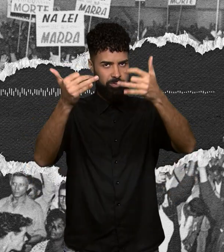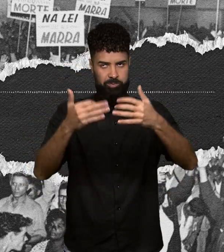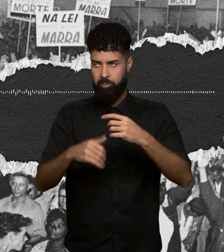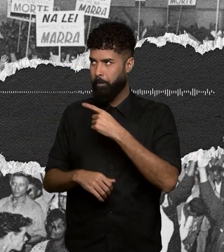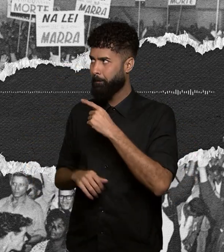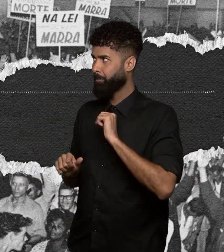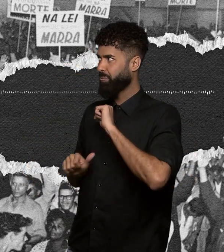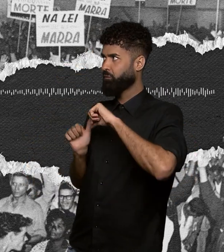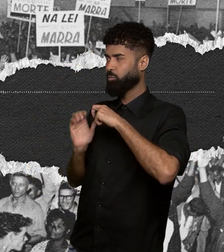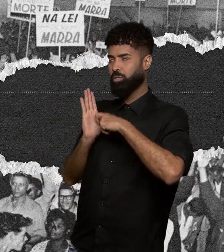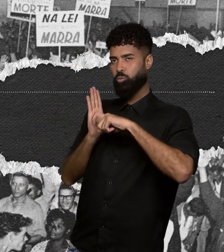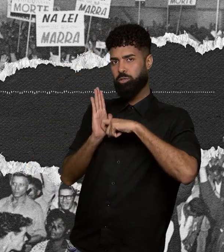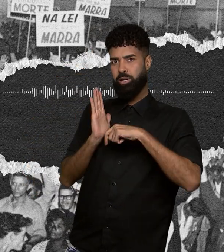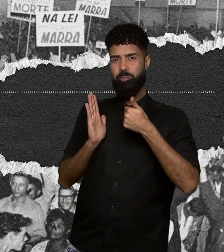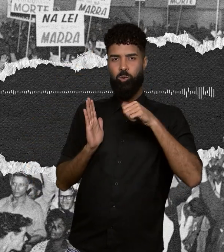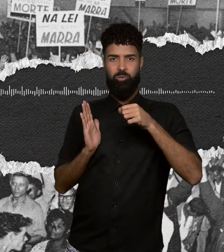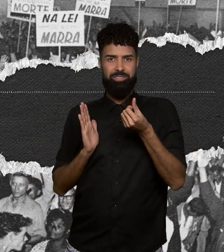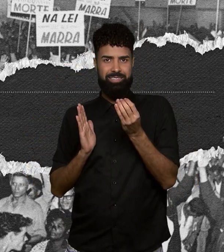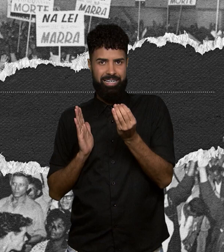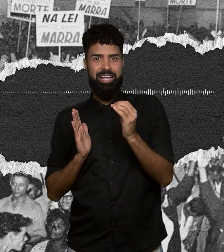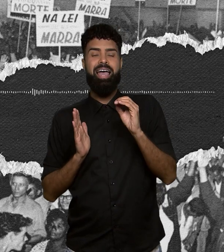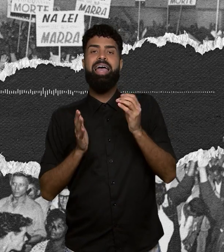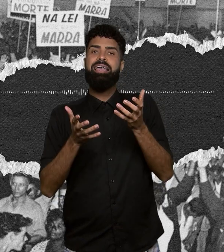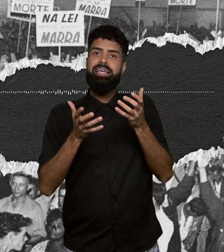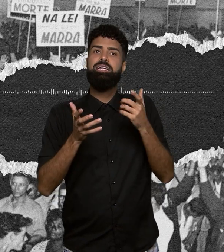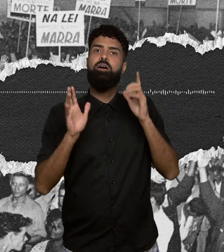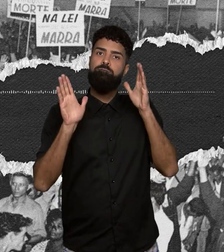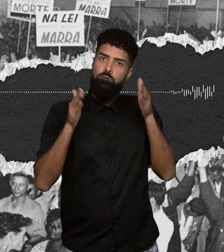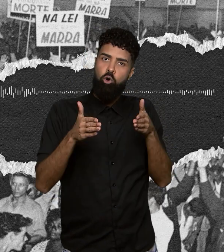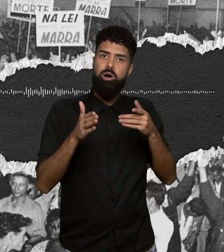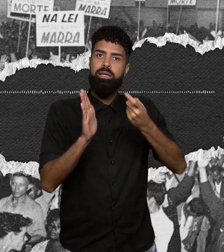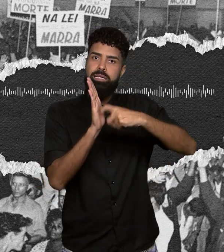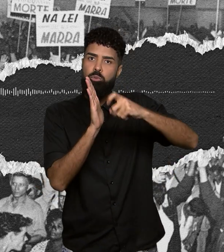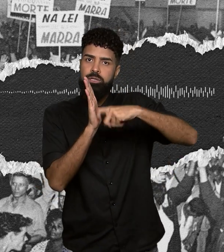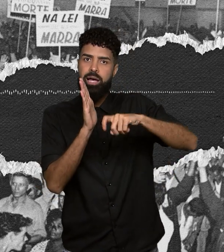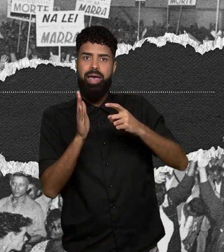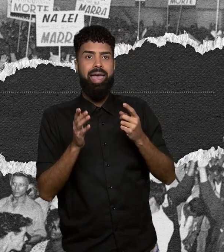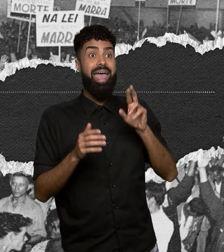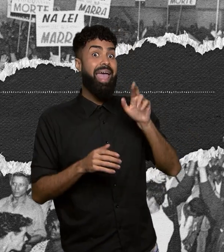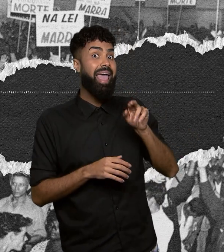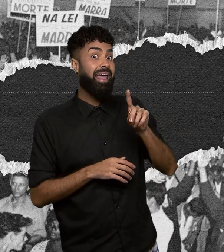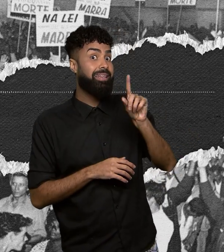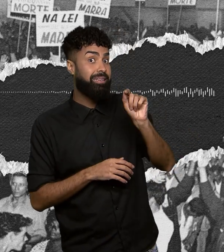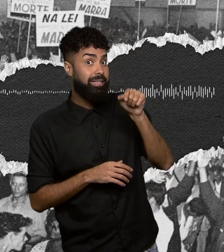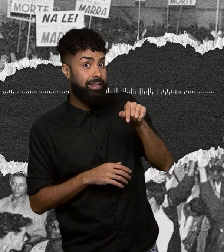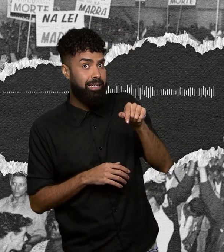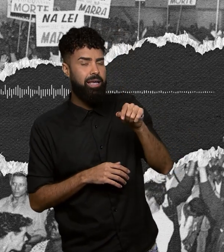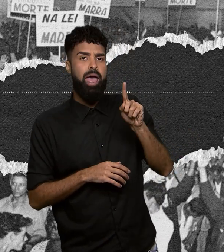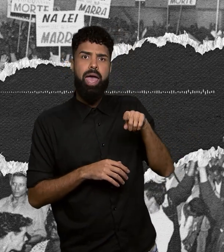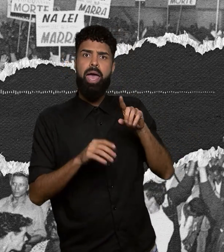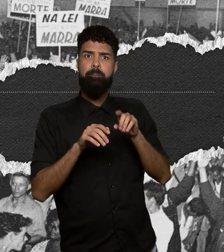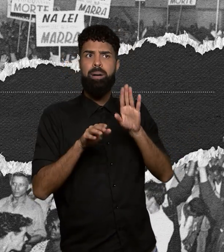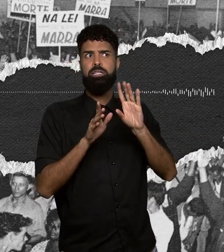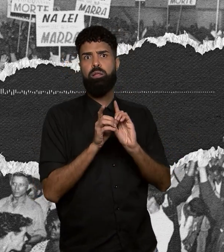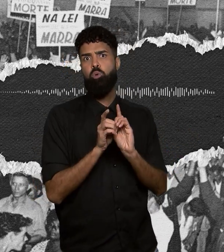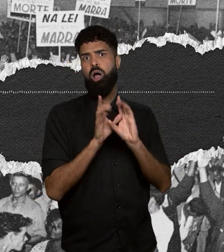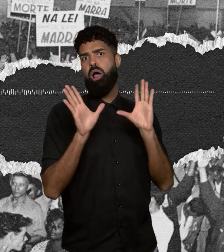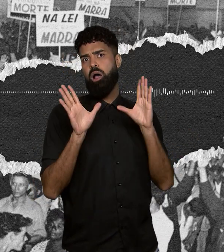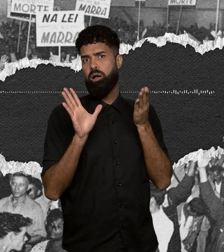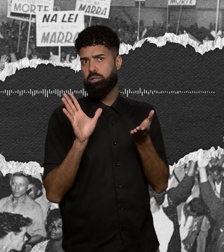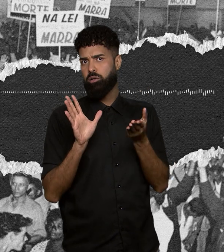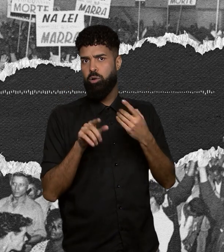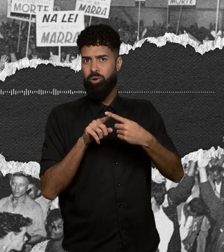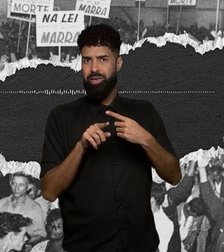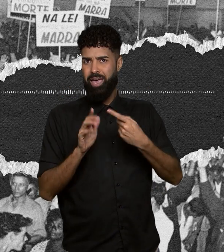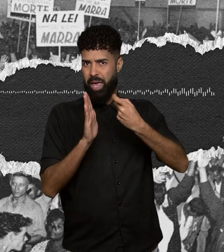que nos anos 60 queria enfatizar a tributação sobre as rendas como é democrático né o imposto